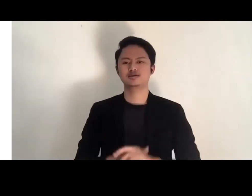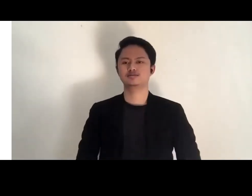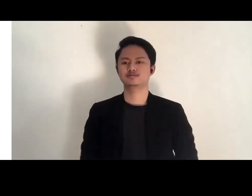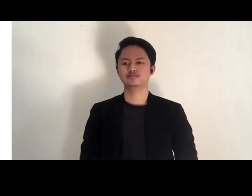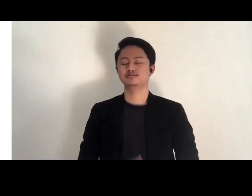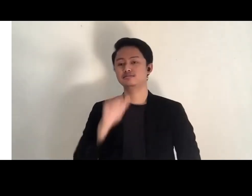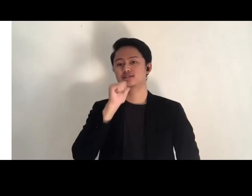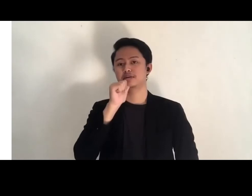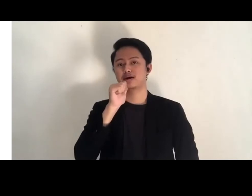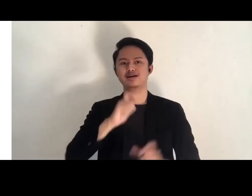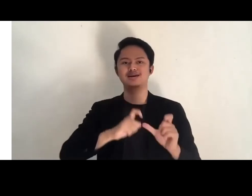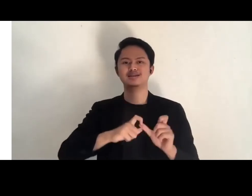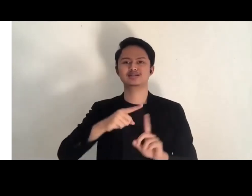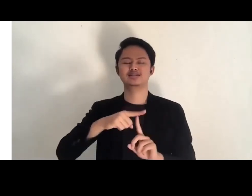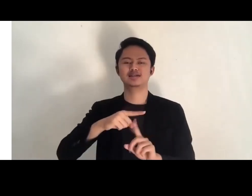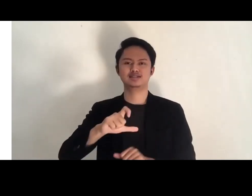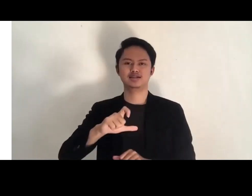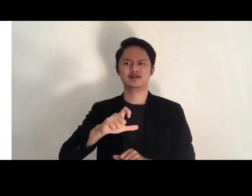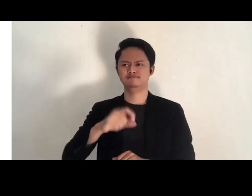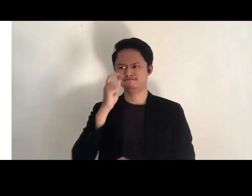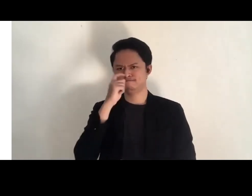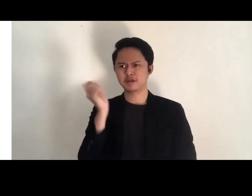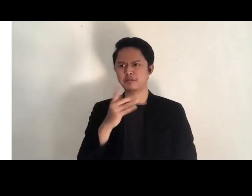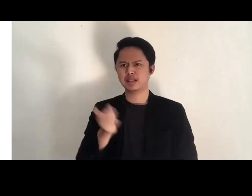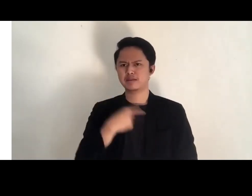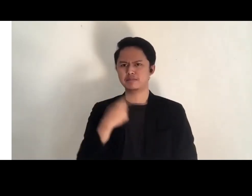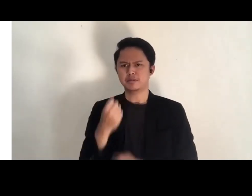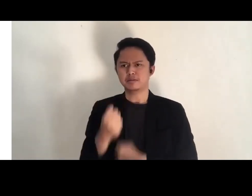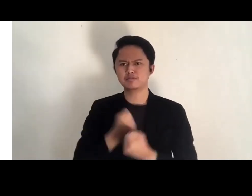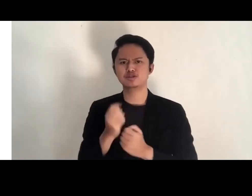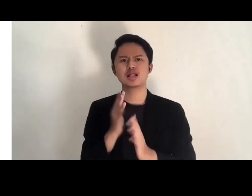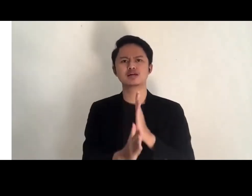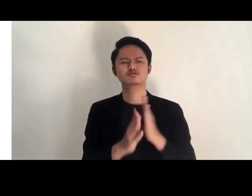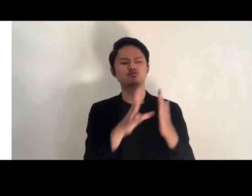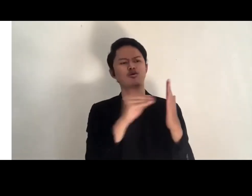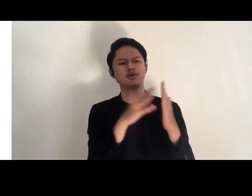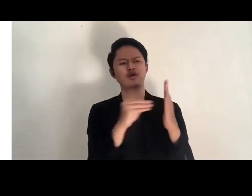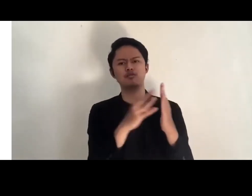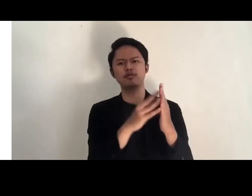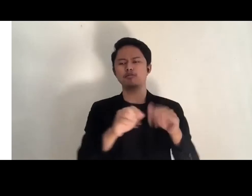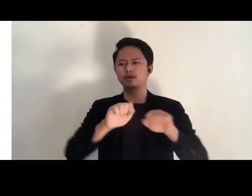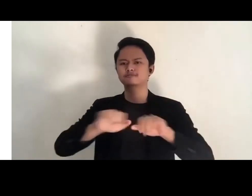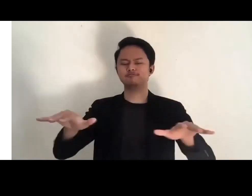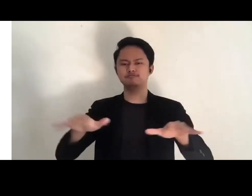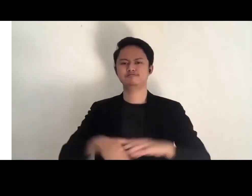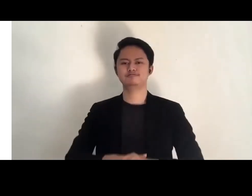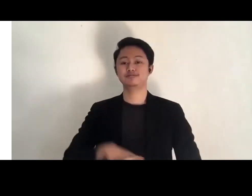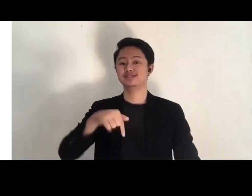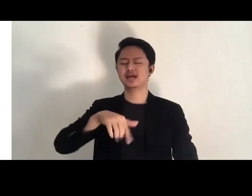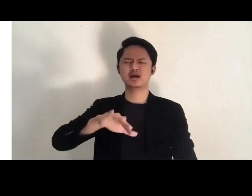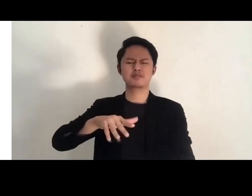the Children. Secara cepat kami berupaya untuk mereplikasikannya dan saat ini kurang